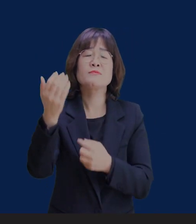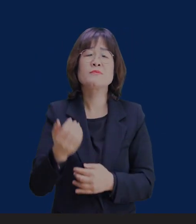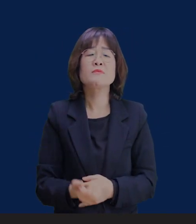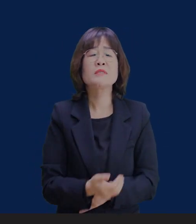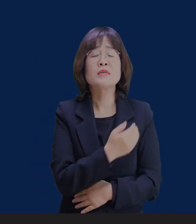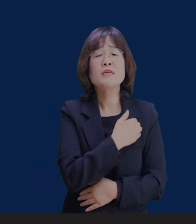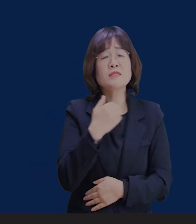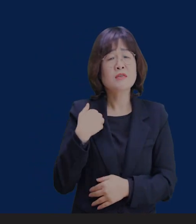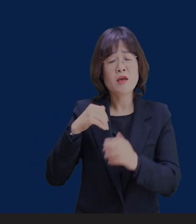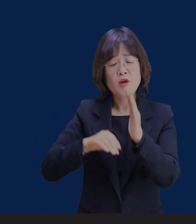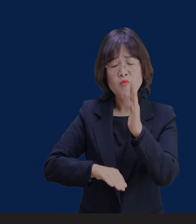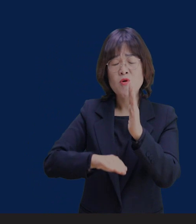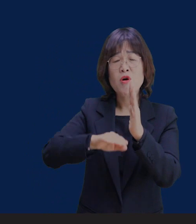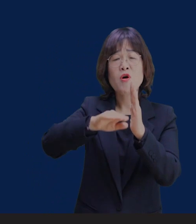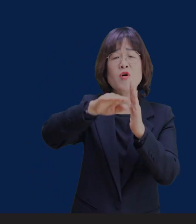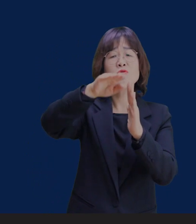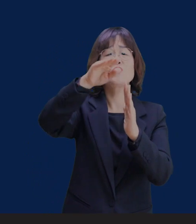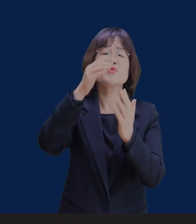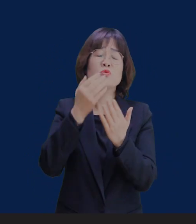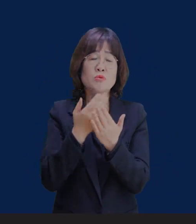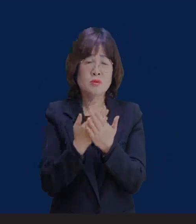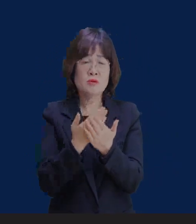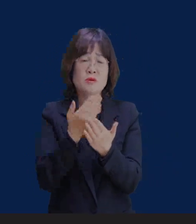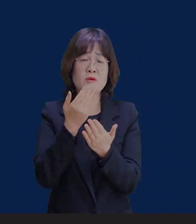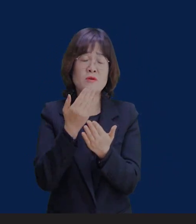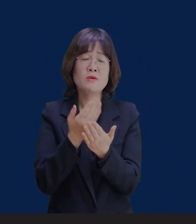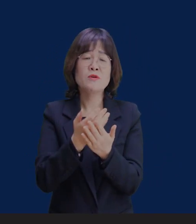원합니다. 아멘. 채워주소서.